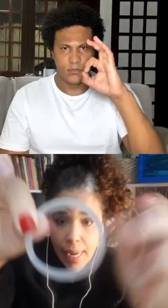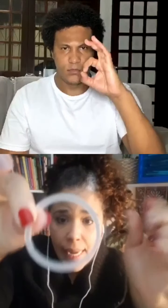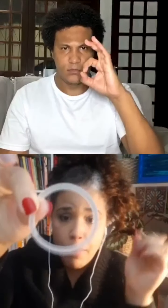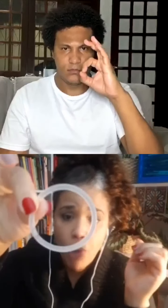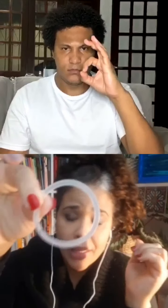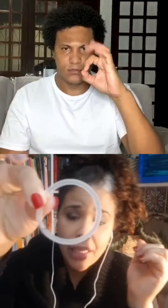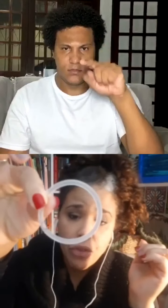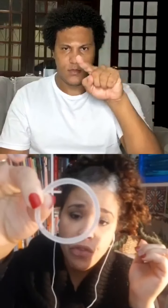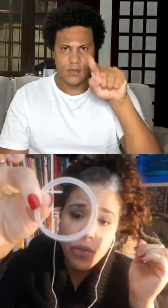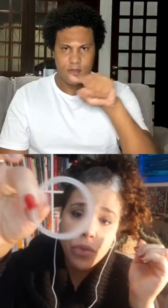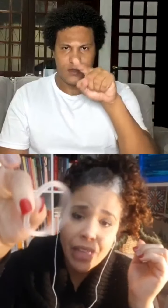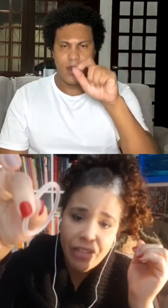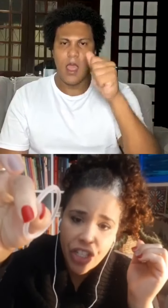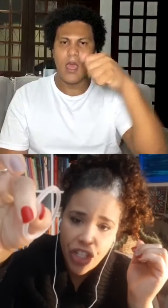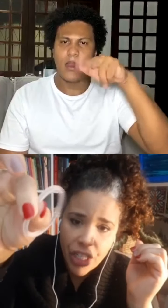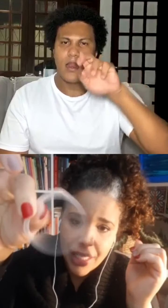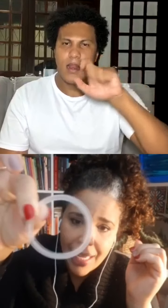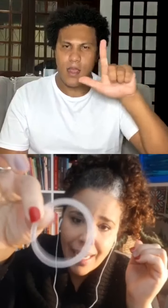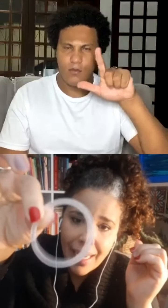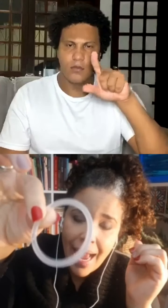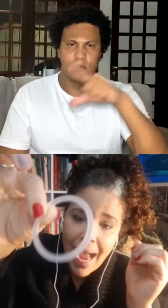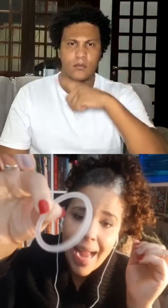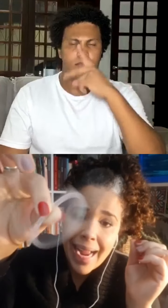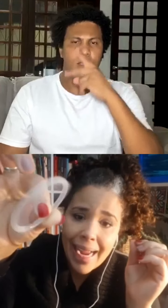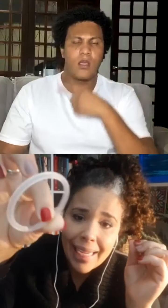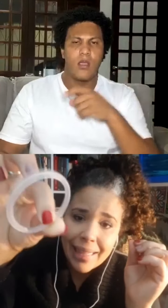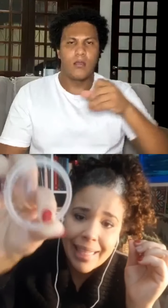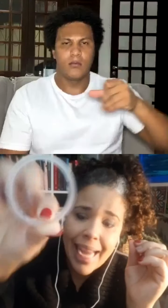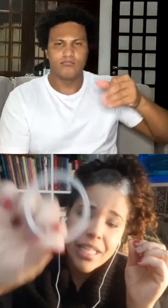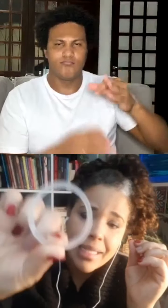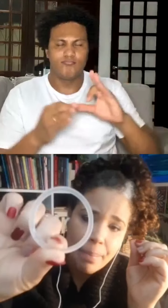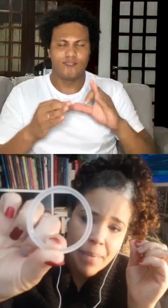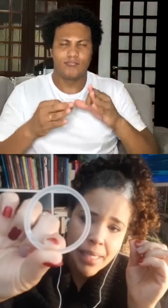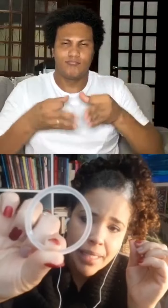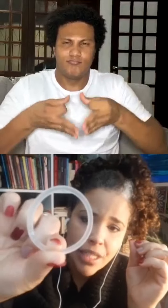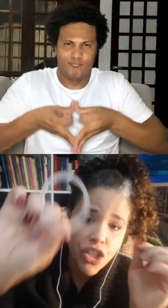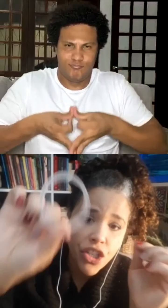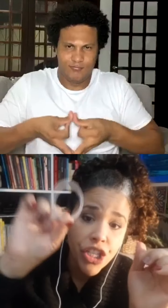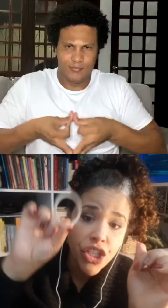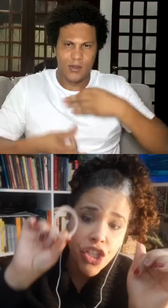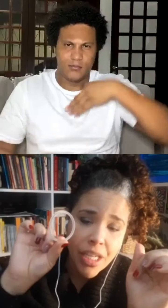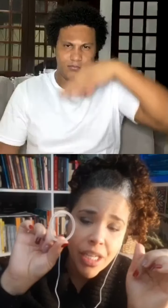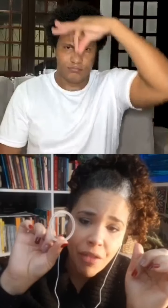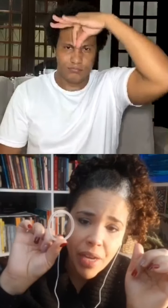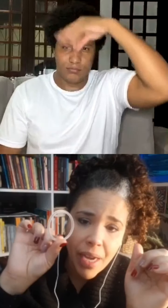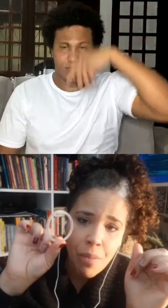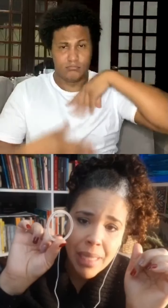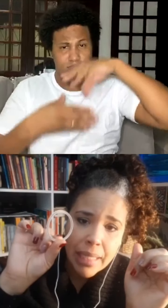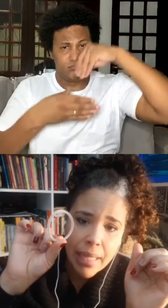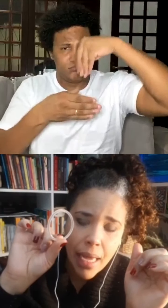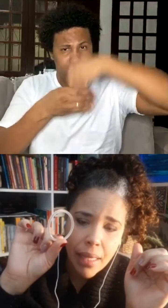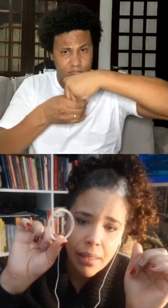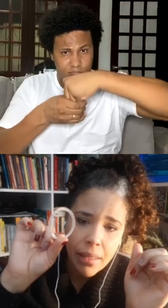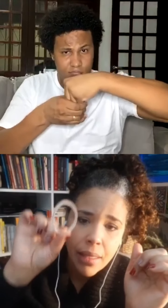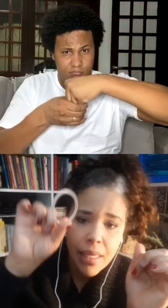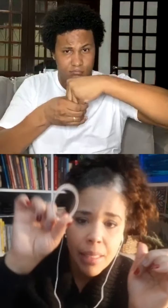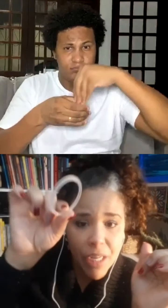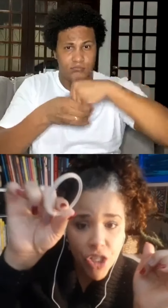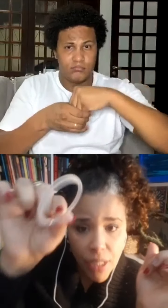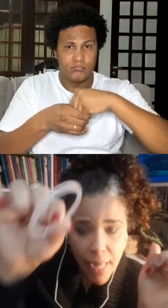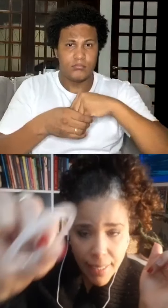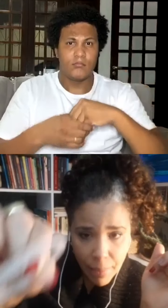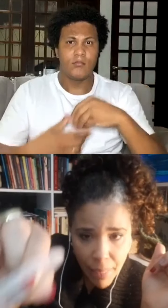e bota no fundo da vagina há 3 semanas, tira, fica uma sem, e